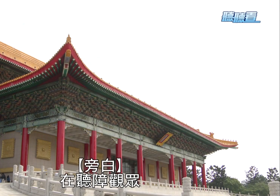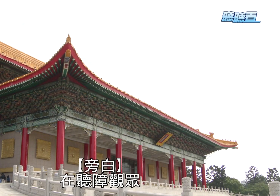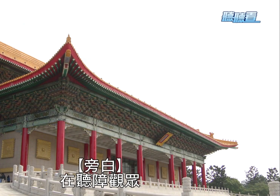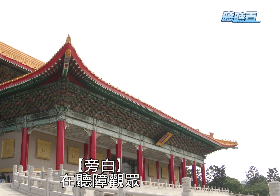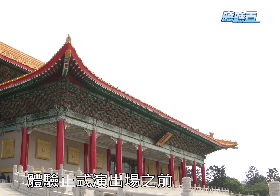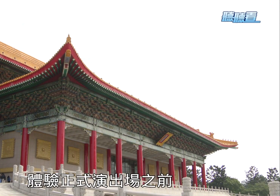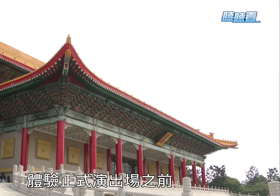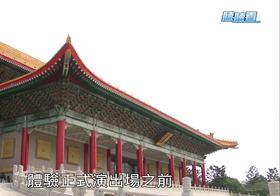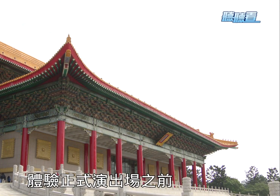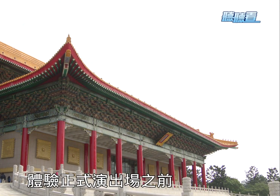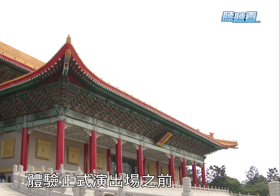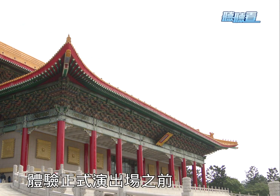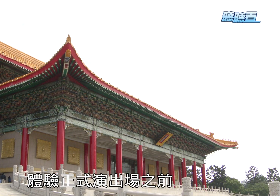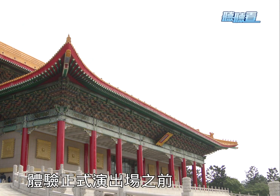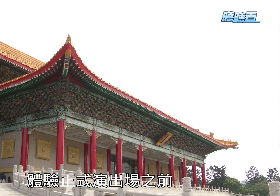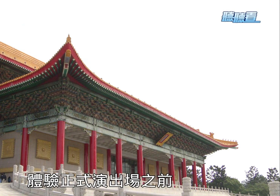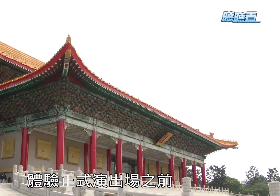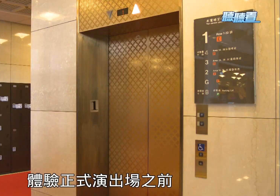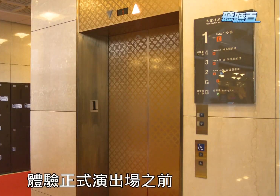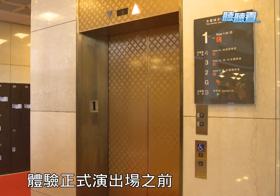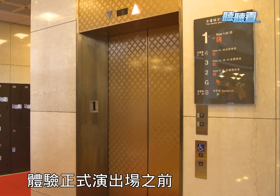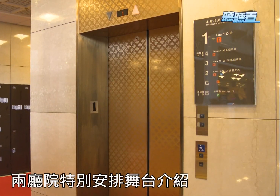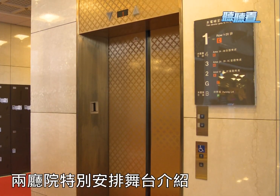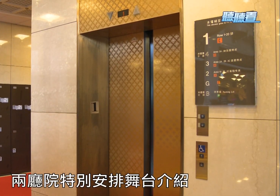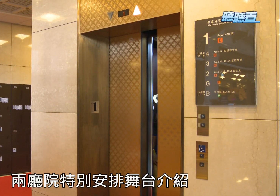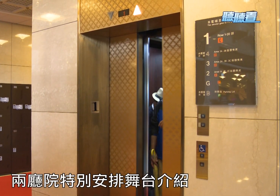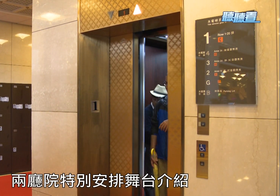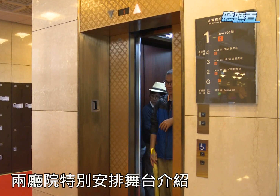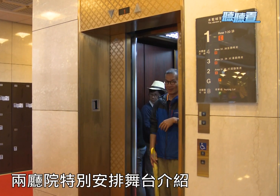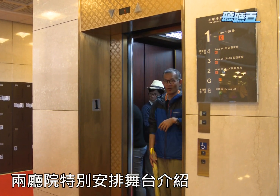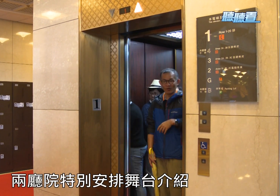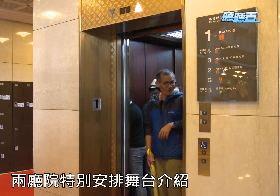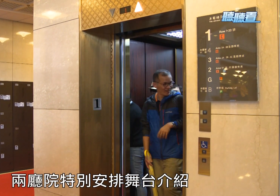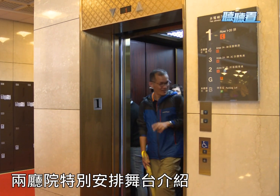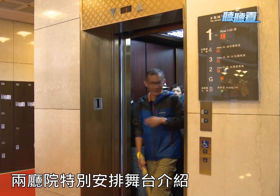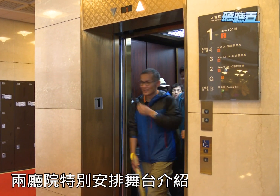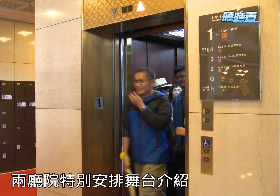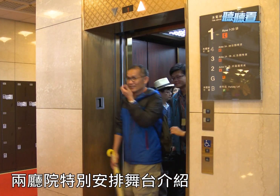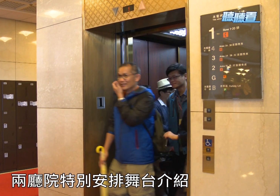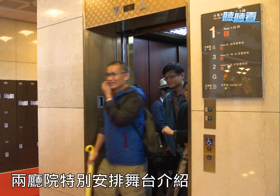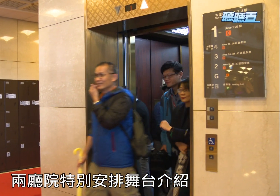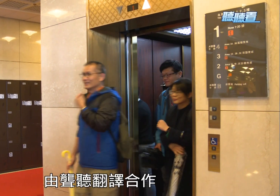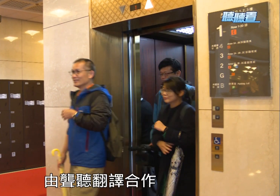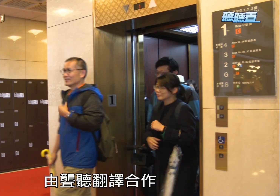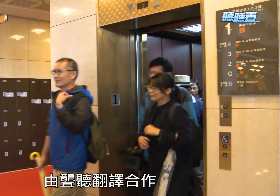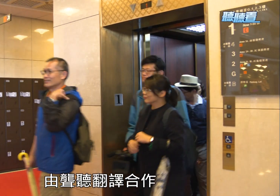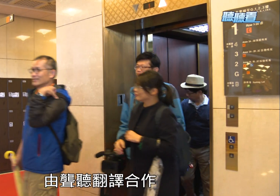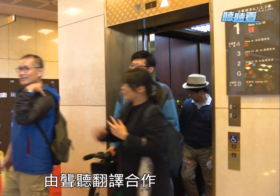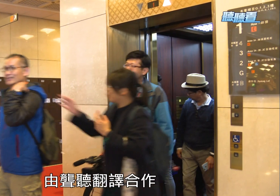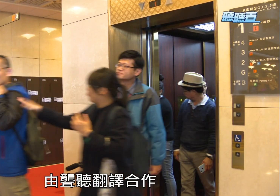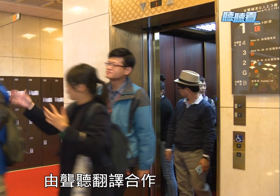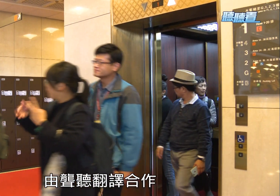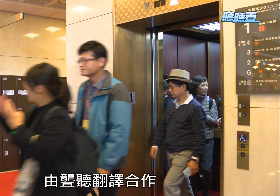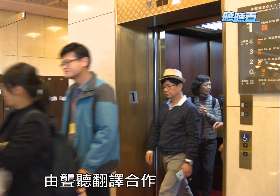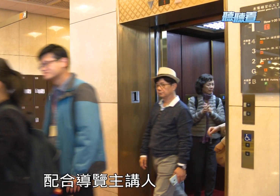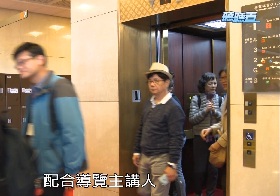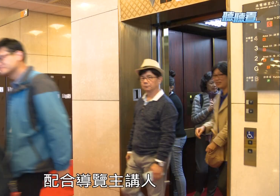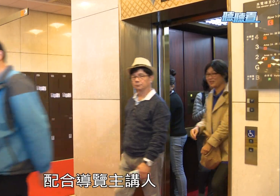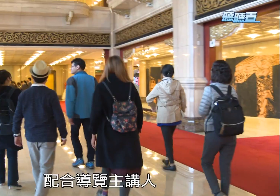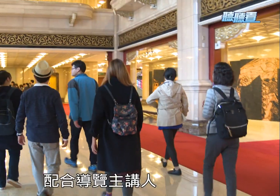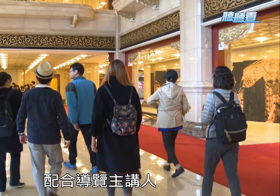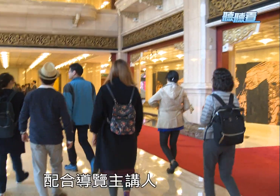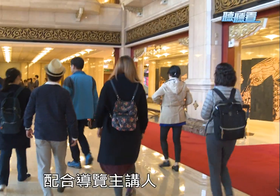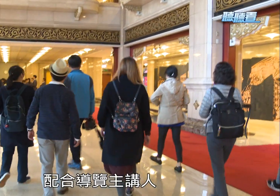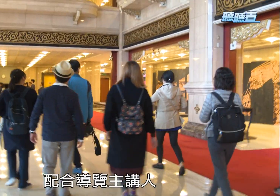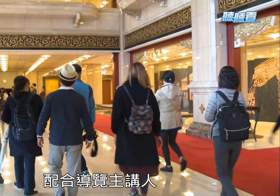在听障观众体验正式演出场之前，两厅院特别安排舞台介绍，由聋听翻译合作，配合